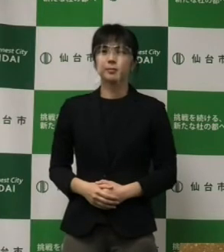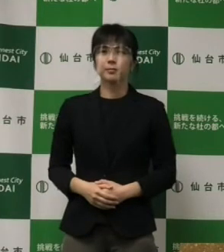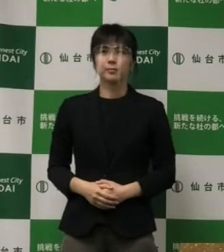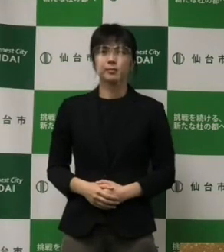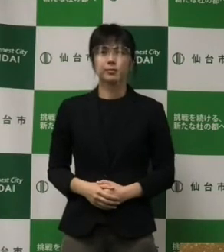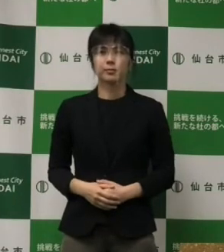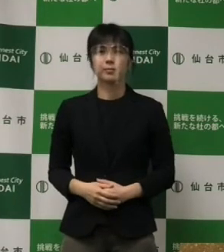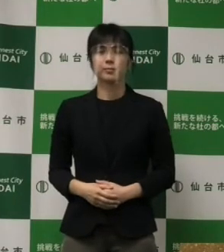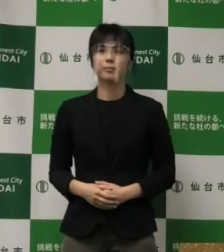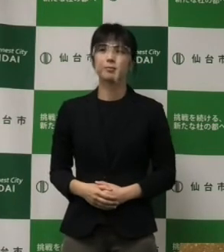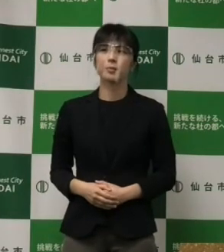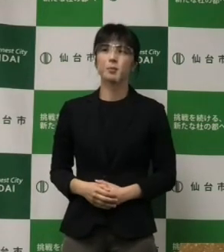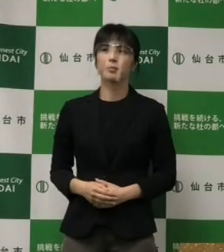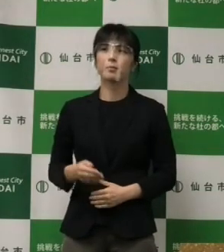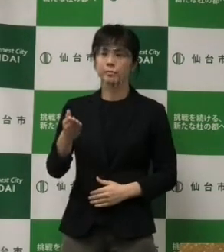どうぞ。